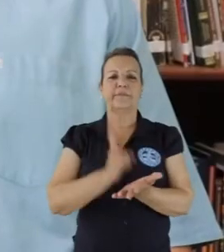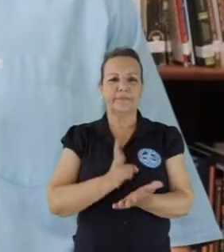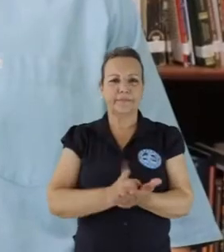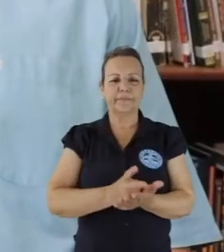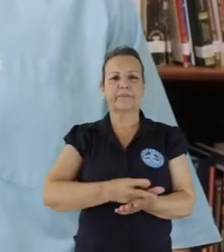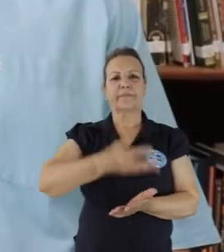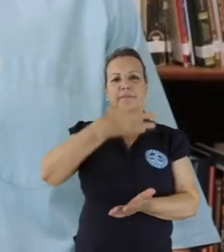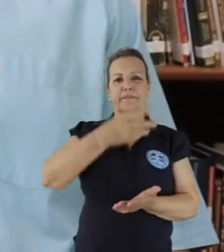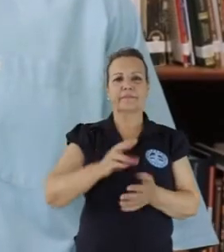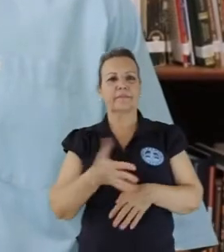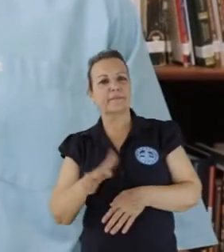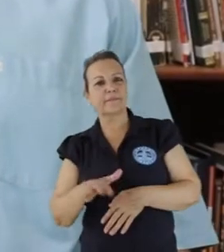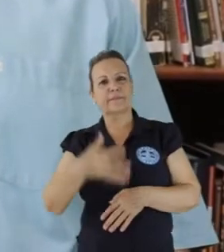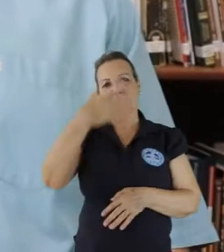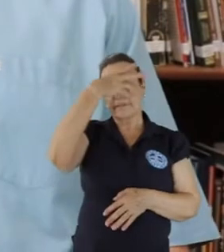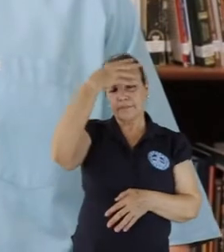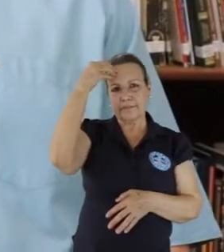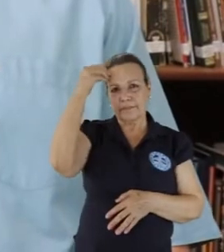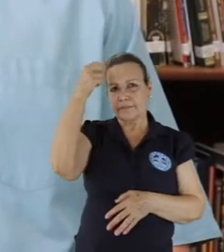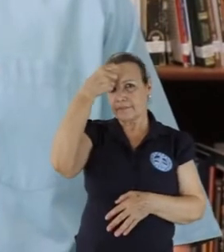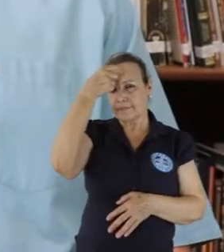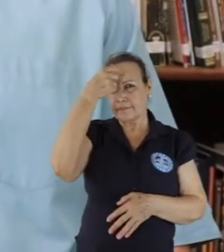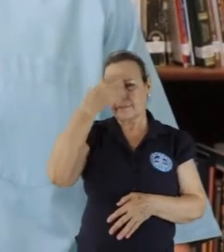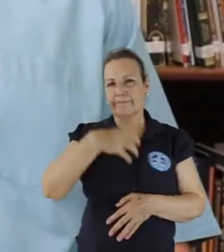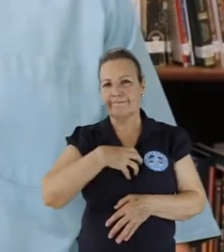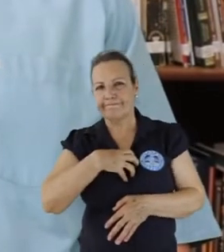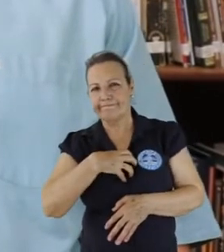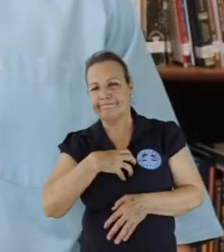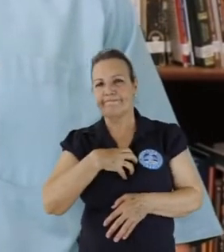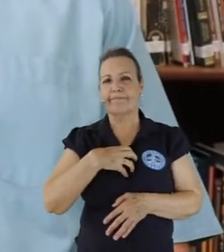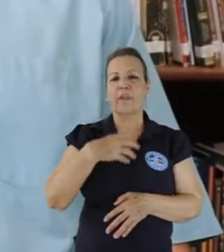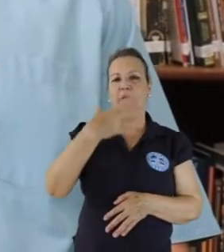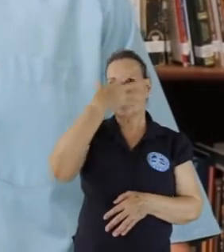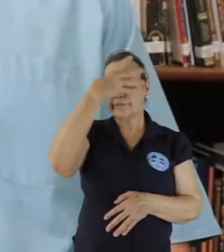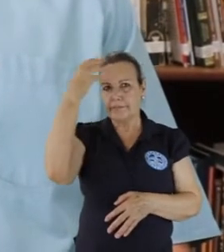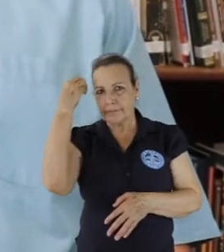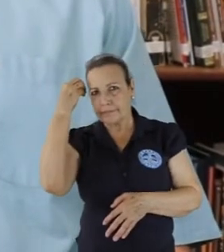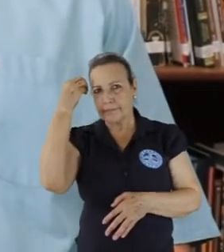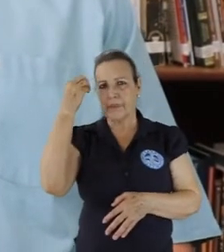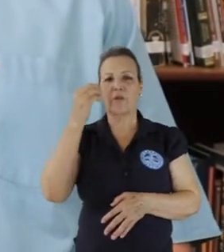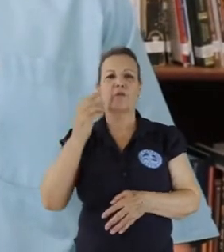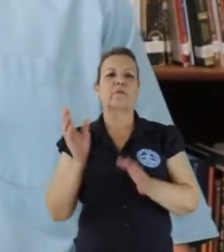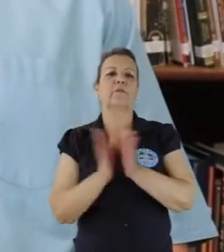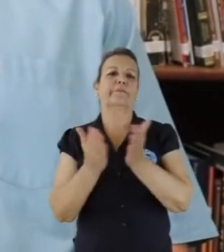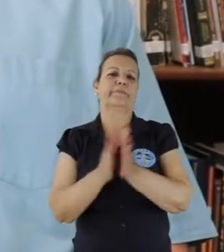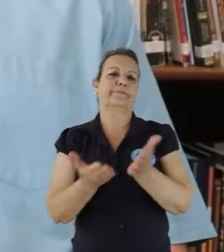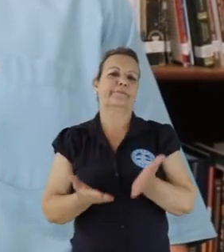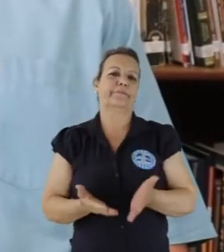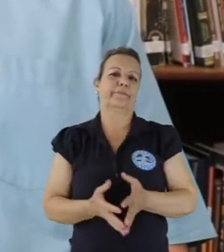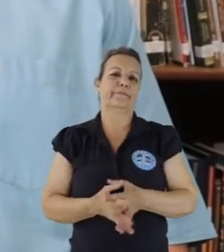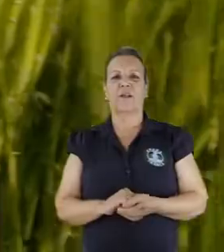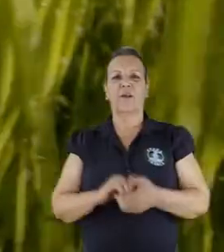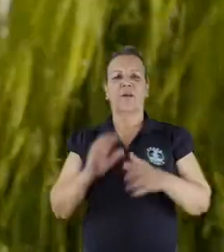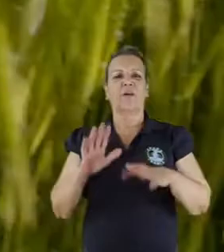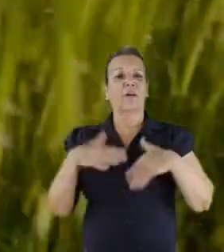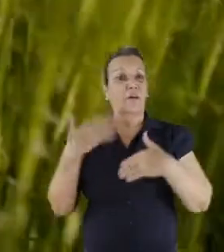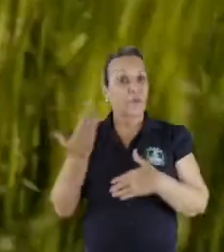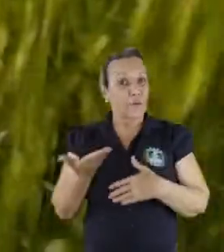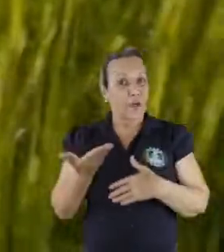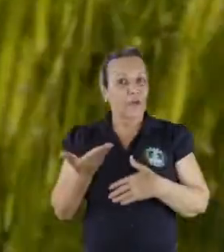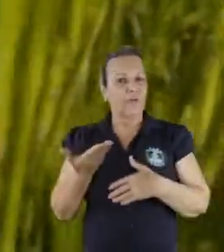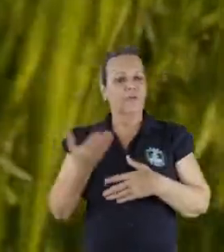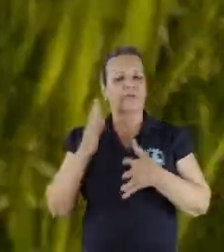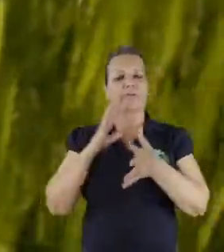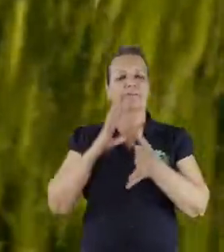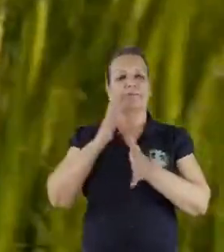mesmo que às vezes de forma inconsciente ou sem maldade, vamos nos esquecendo dos menos favorecidos. E quando a